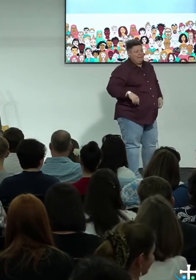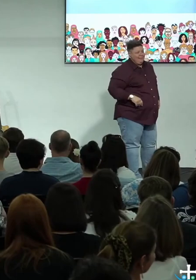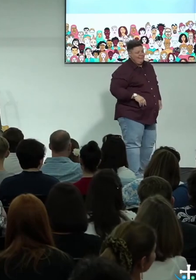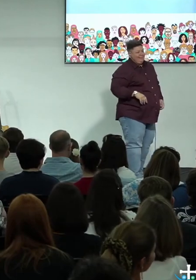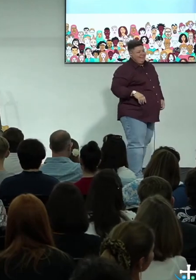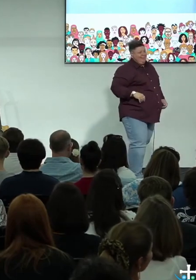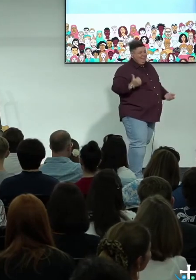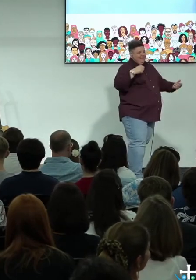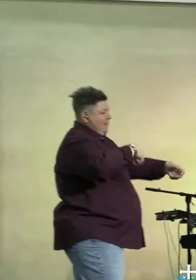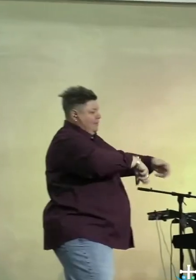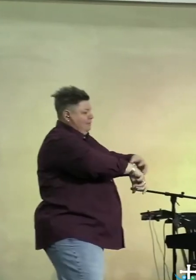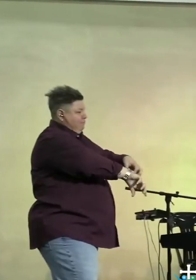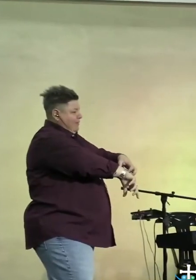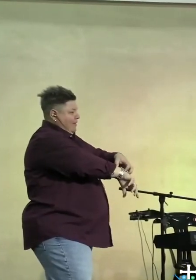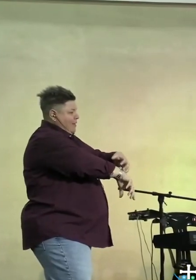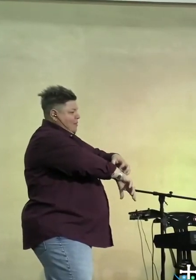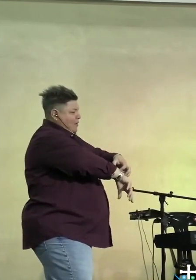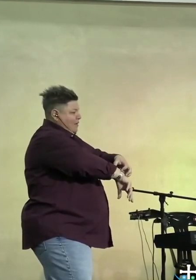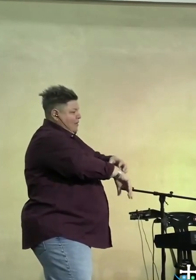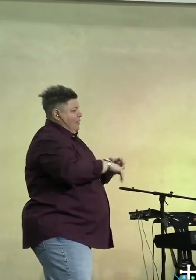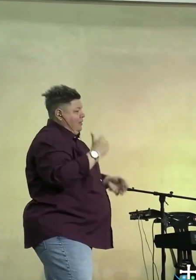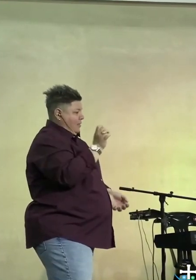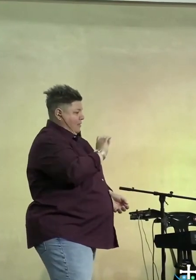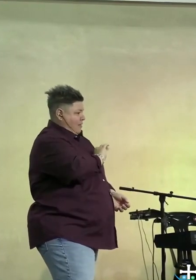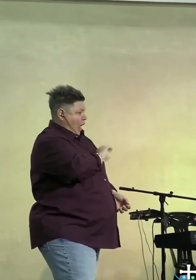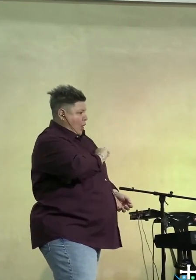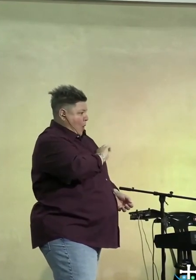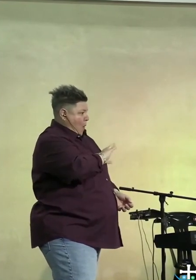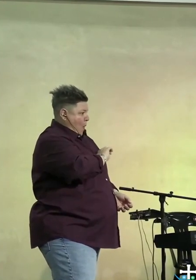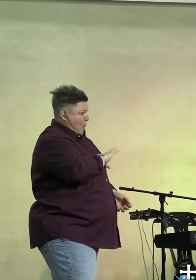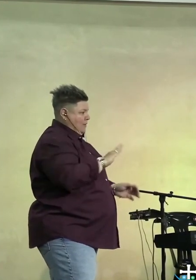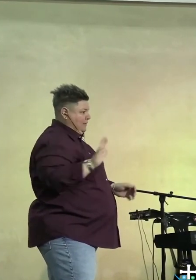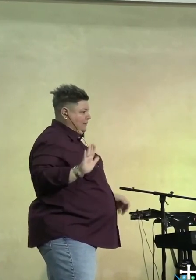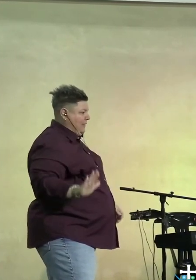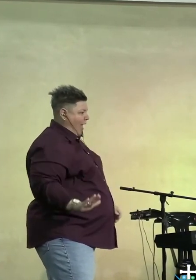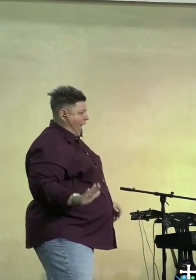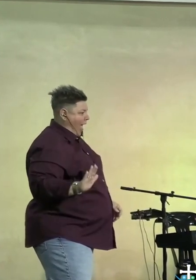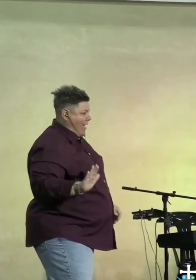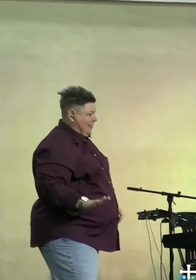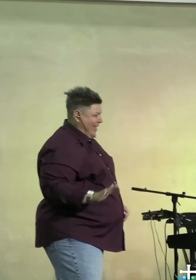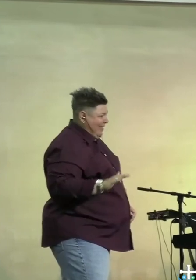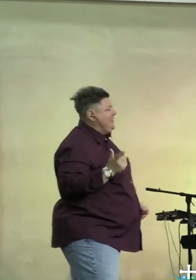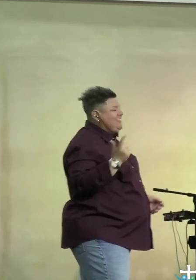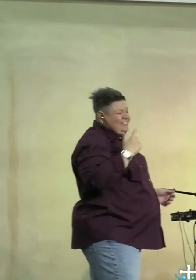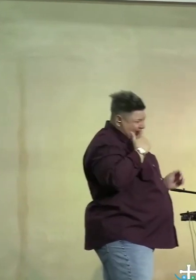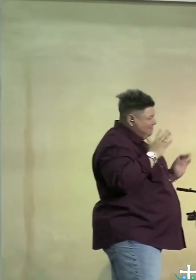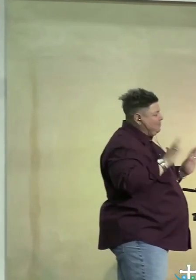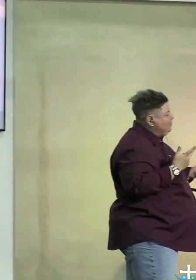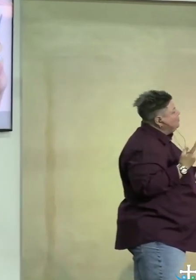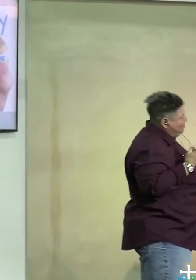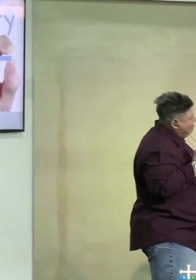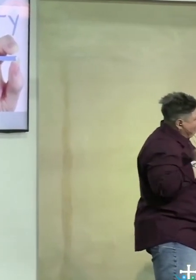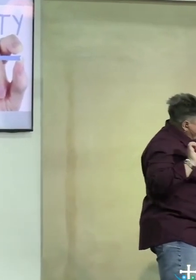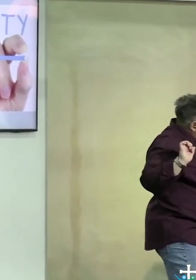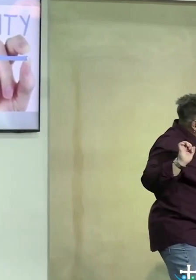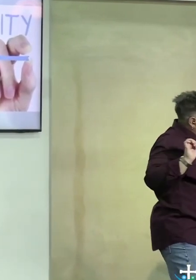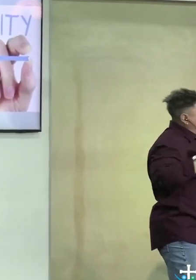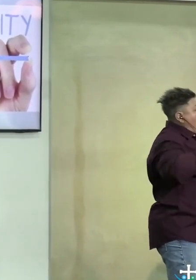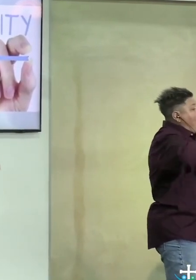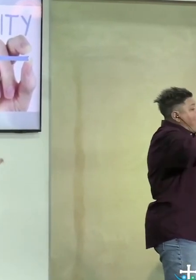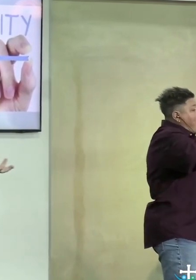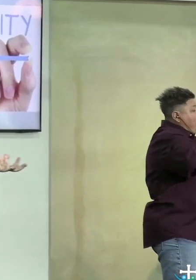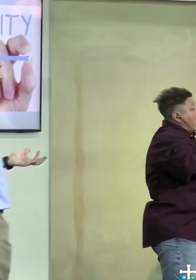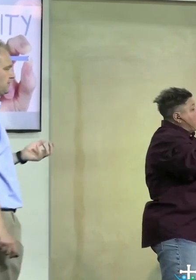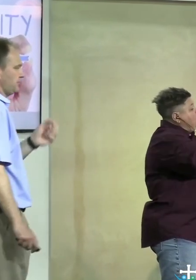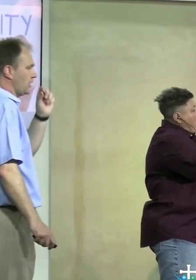My ding brr brr ja my arm sê, hoor jou hartklop is nou hoog hoor, nou moet jy stadig gaan. Maar dit gesê, die punt is net, ek en